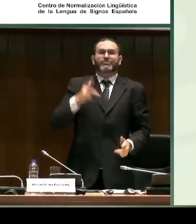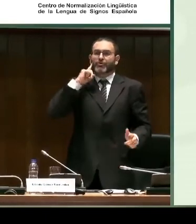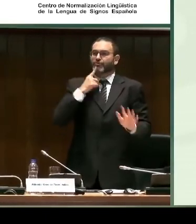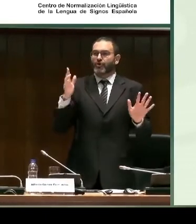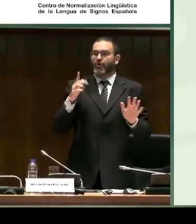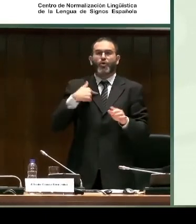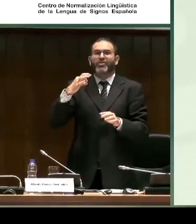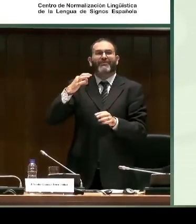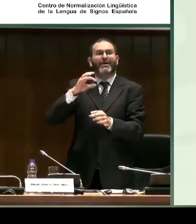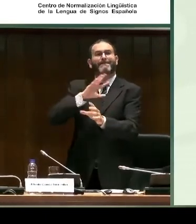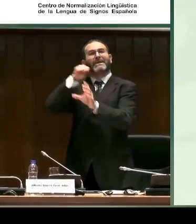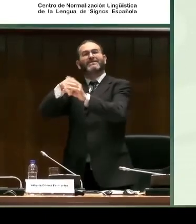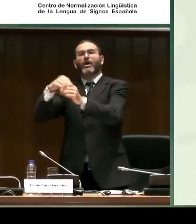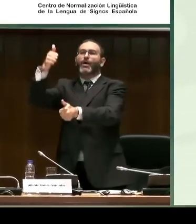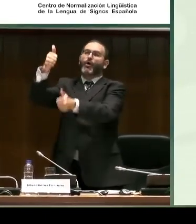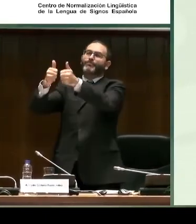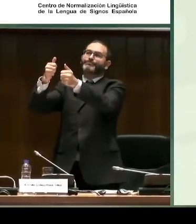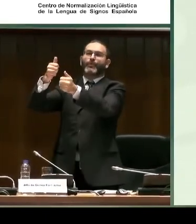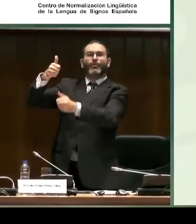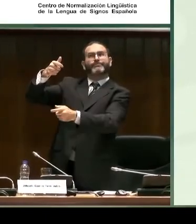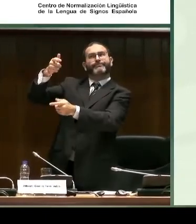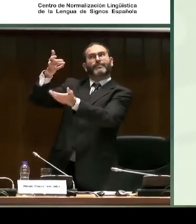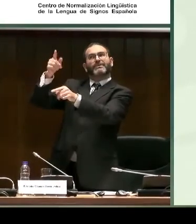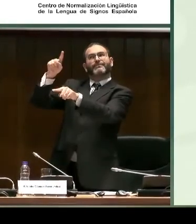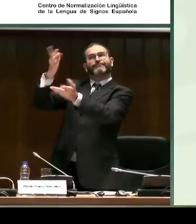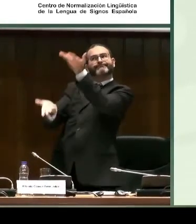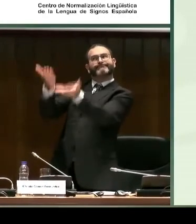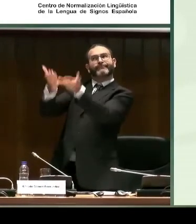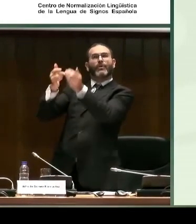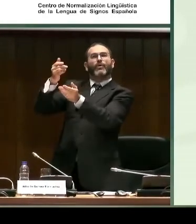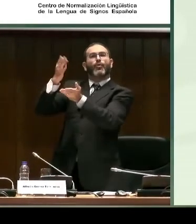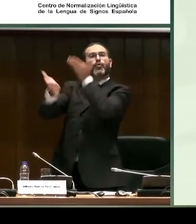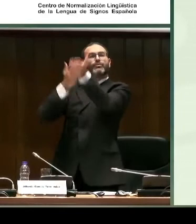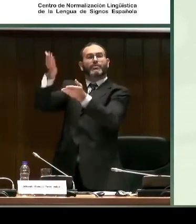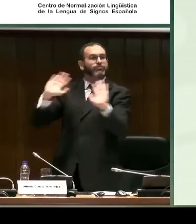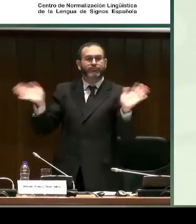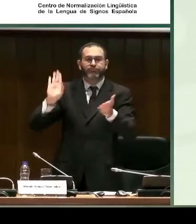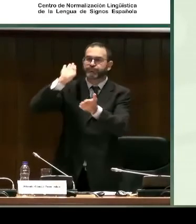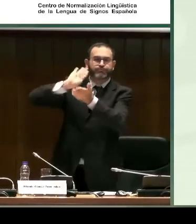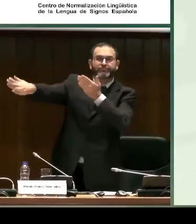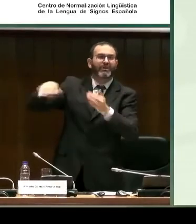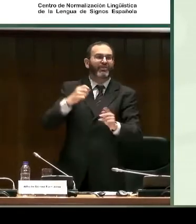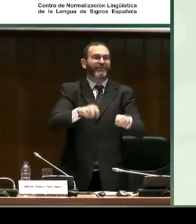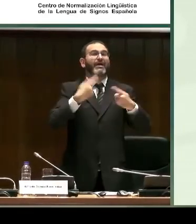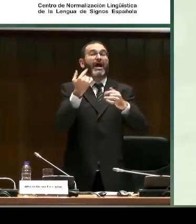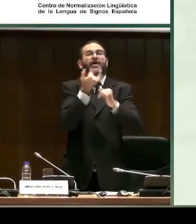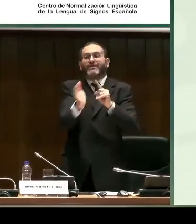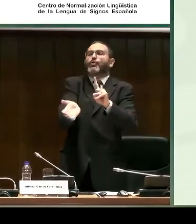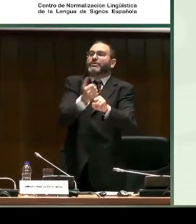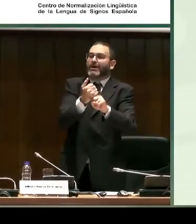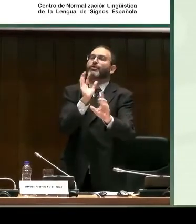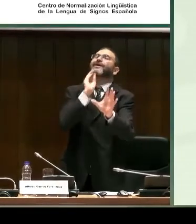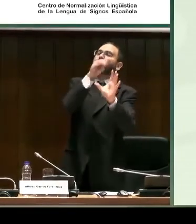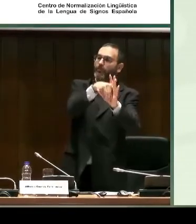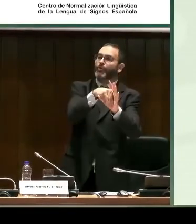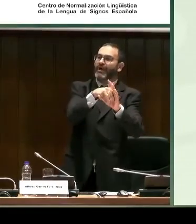financiación pública en modo subvenciones, sino que está dentro de una subvención nominativa. Y no tenemos tampoco que